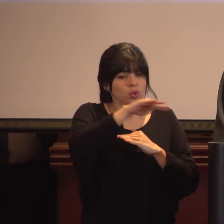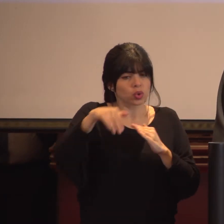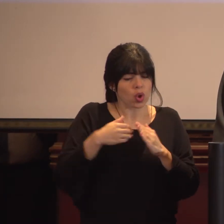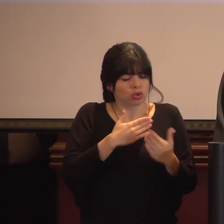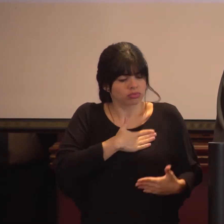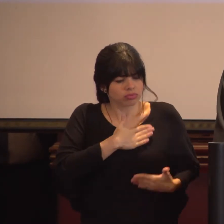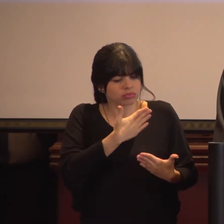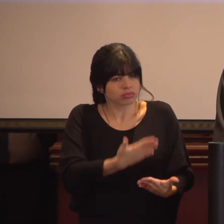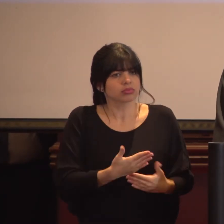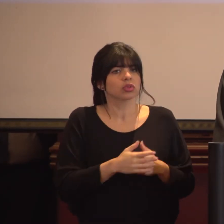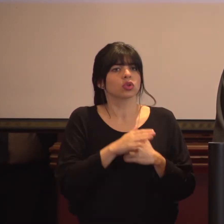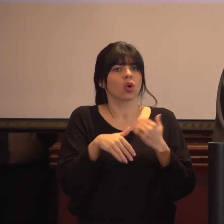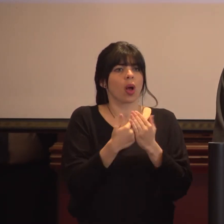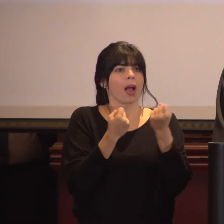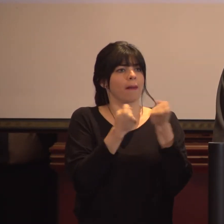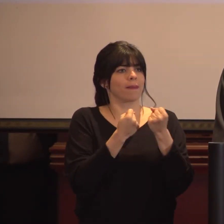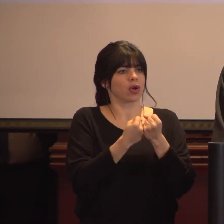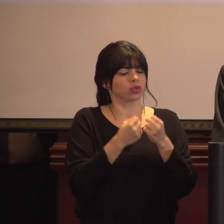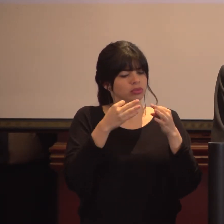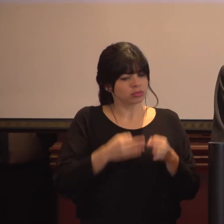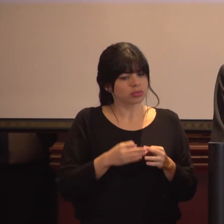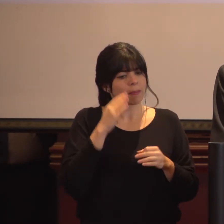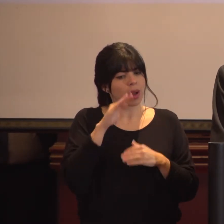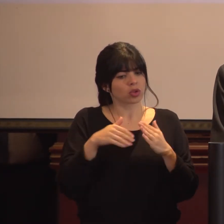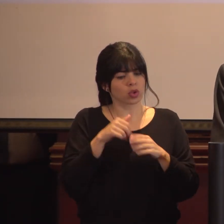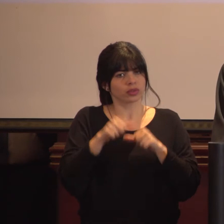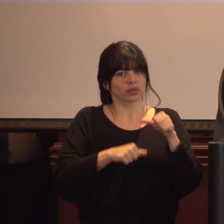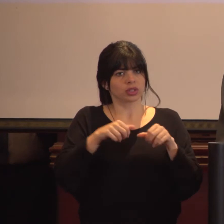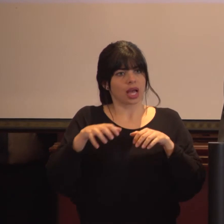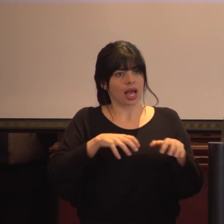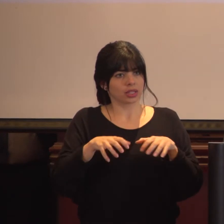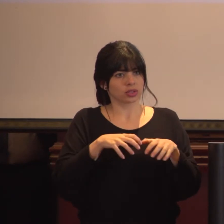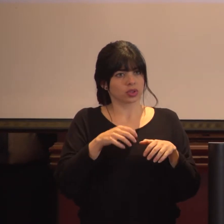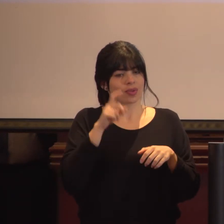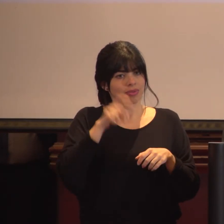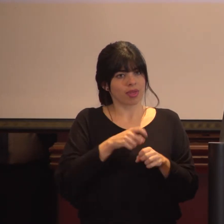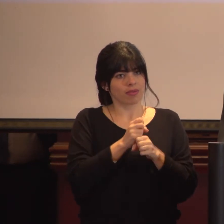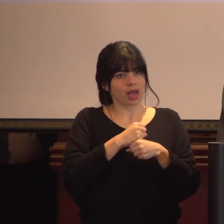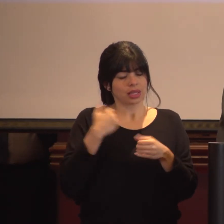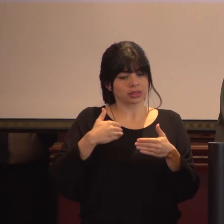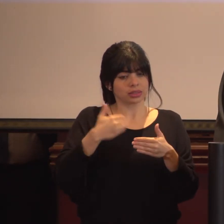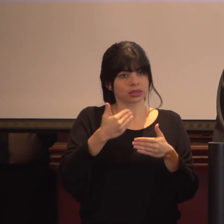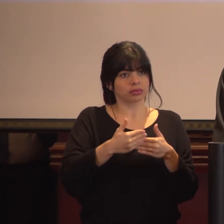dispuestos a brindar nuestro apoyo decidido los esfuerzos y acciones que vienen realizando realizando los